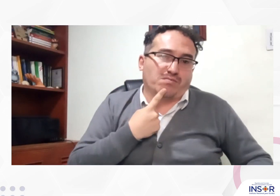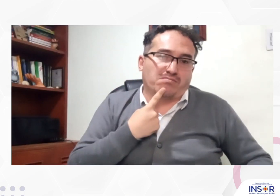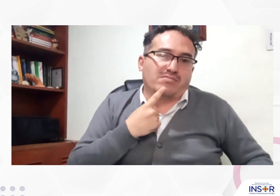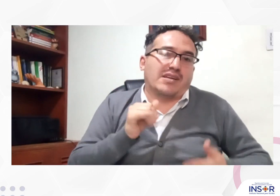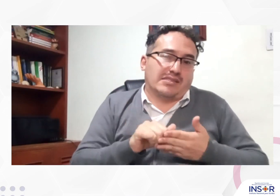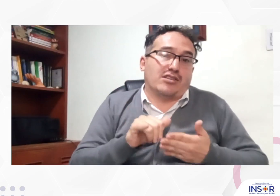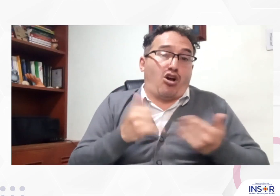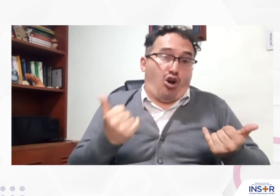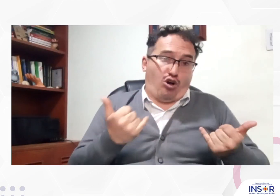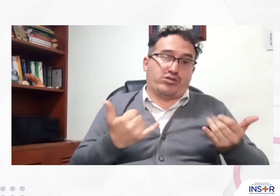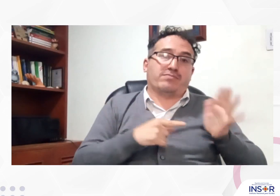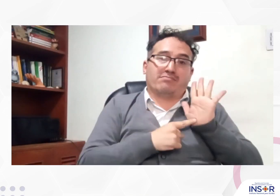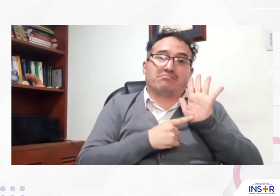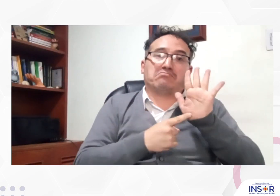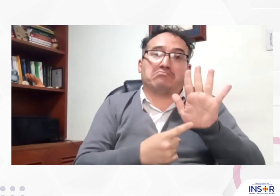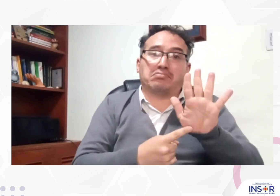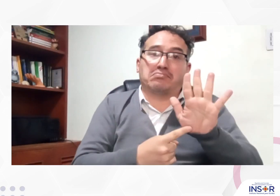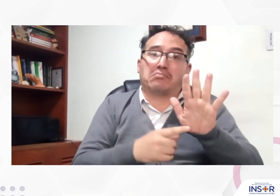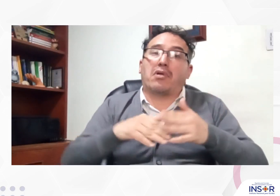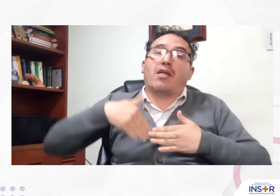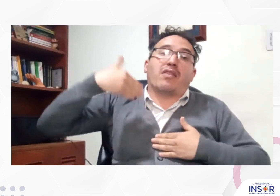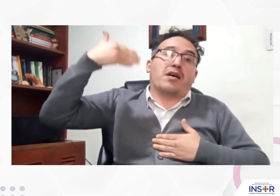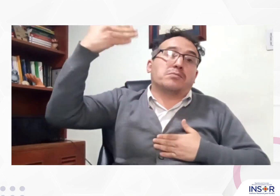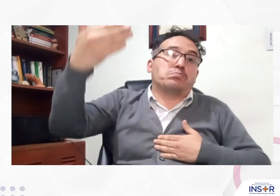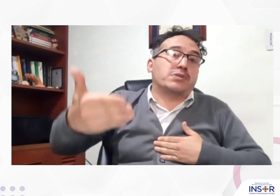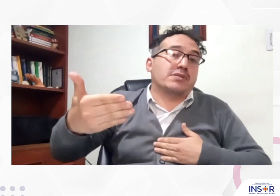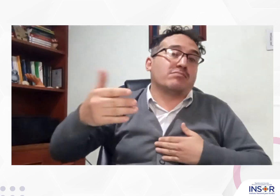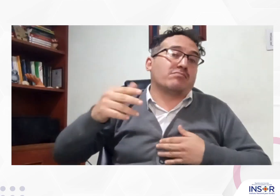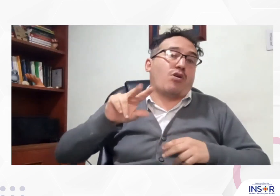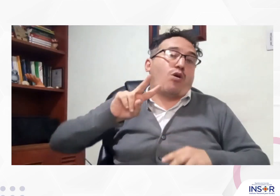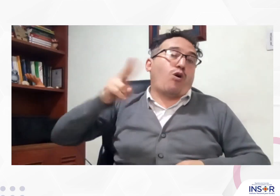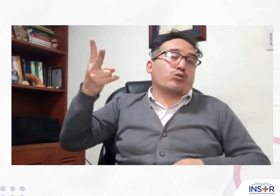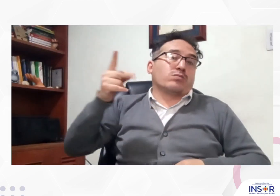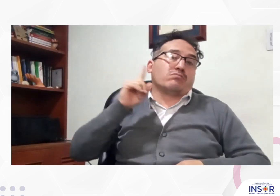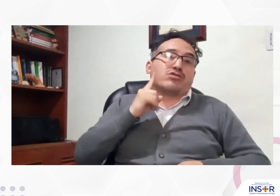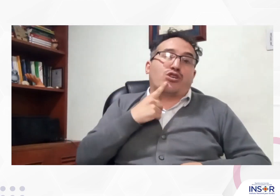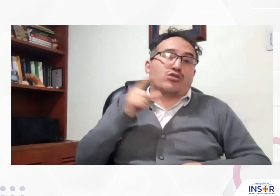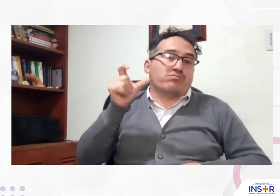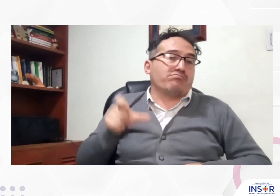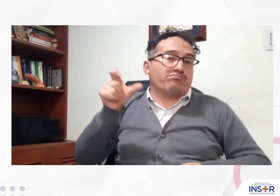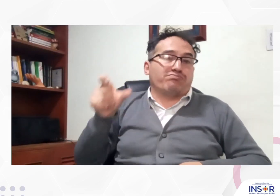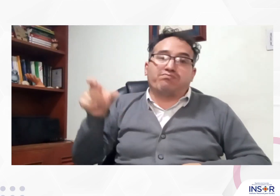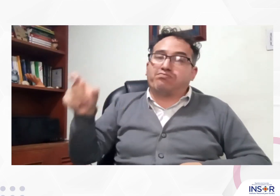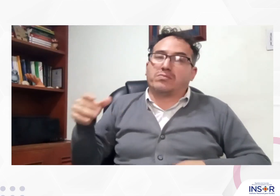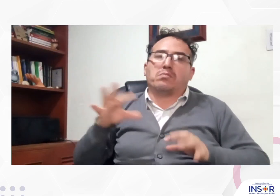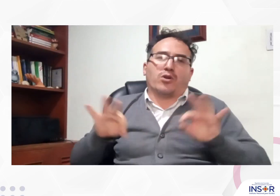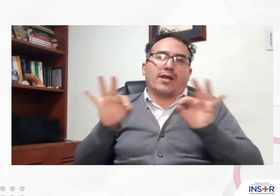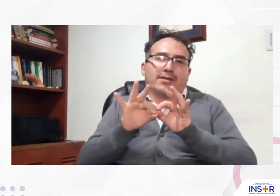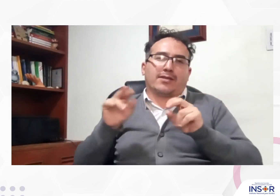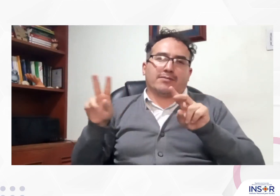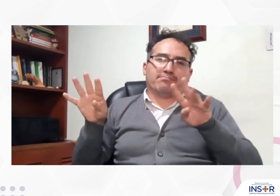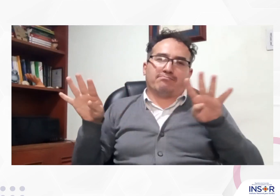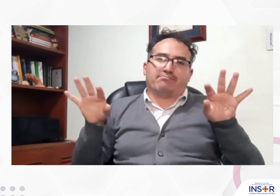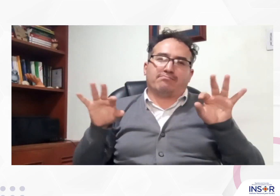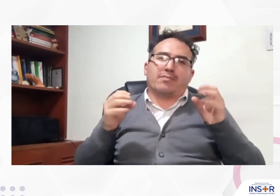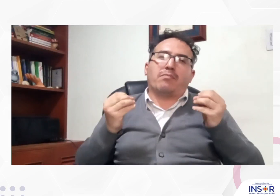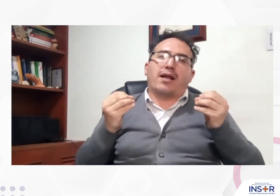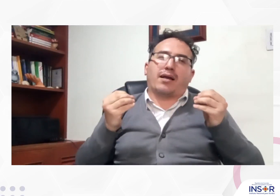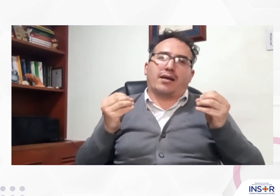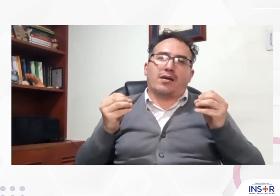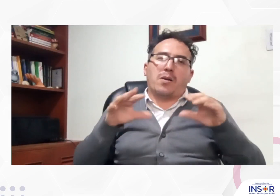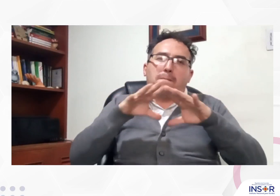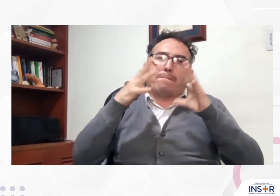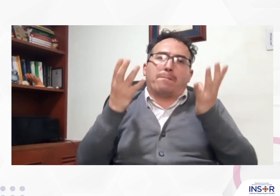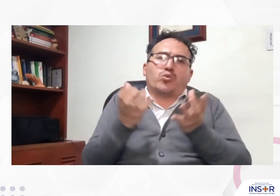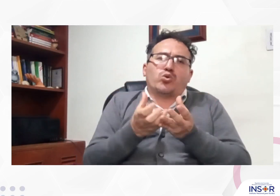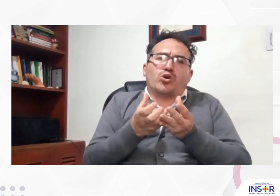diferentes experiencias que nos habitan en ser sordo. Que hoy hemos tenido una presentación, una transmisión, ojalá más adelante inviten a otras